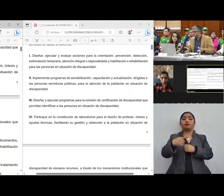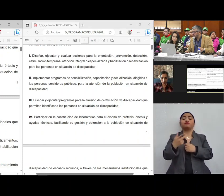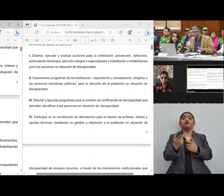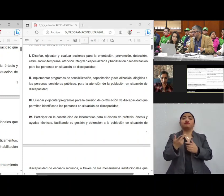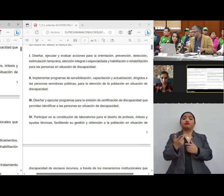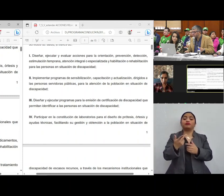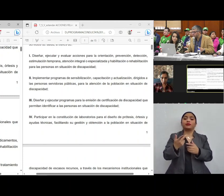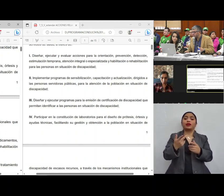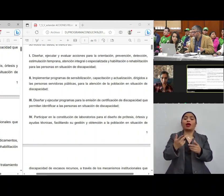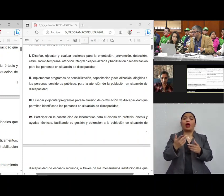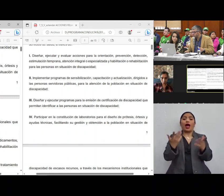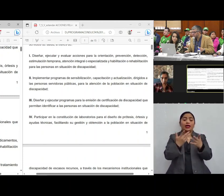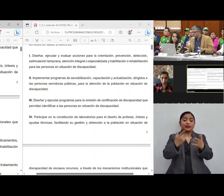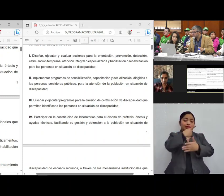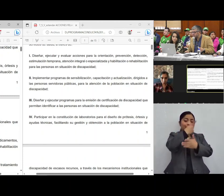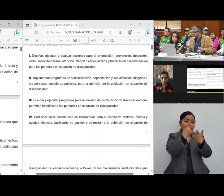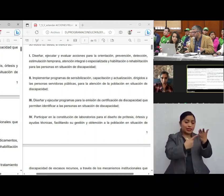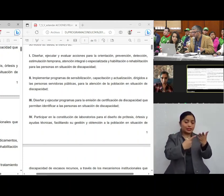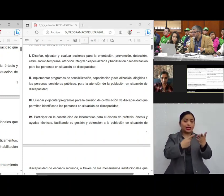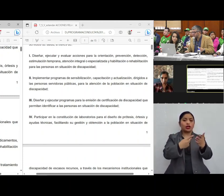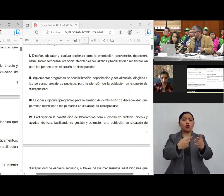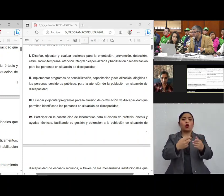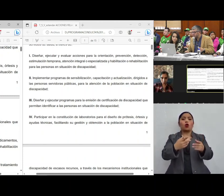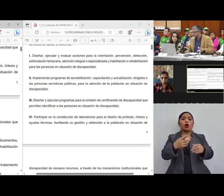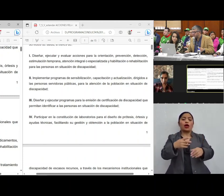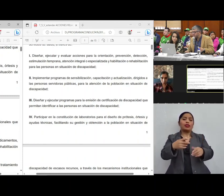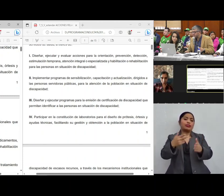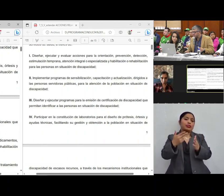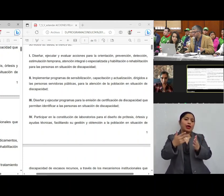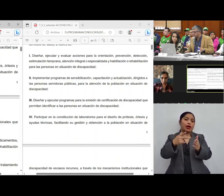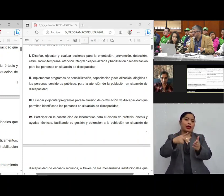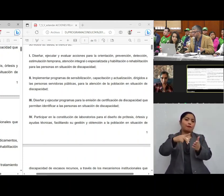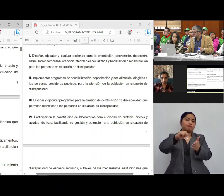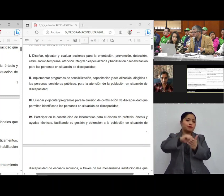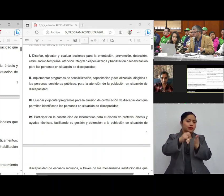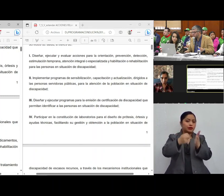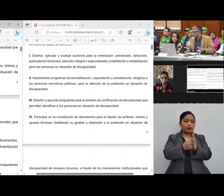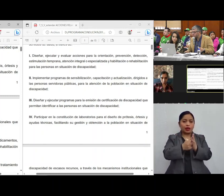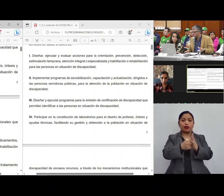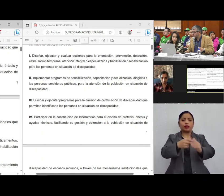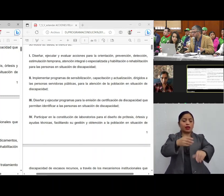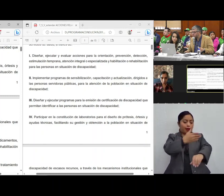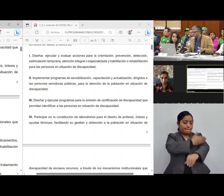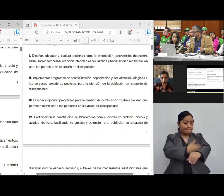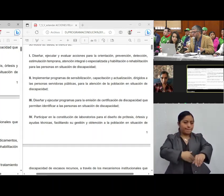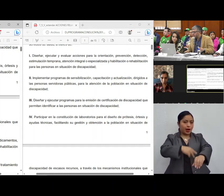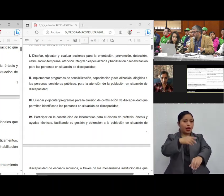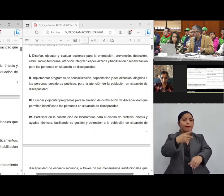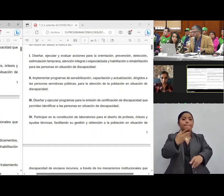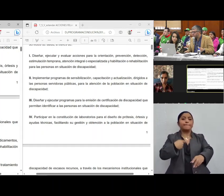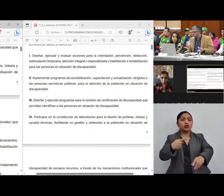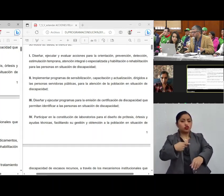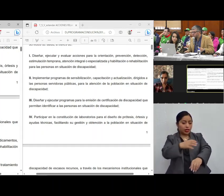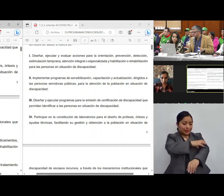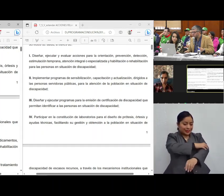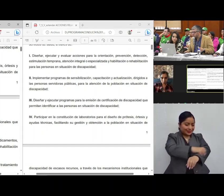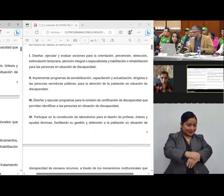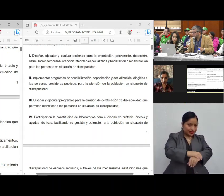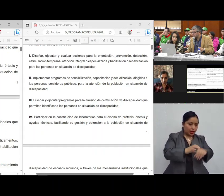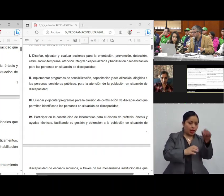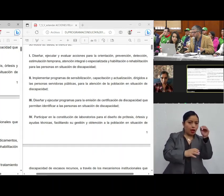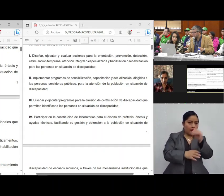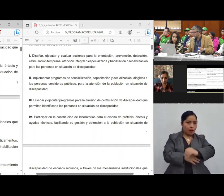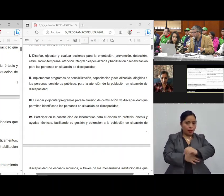para el diseño de prótesis, órtesis y ayudas técnicas, facilitando su gestión y obtención a la población